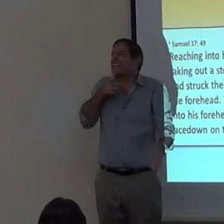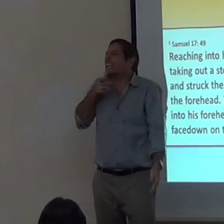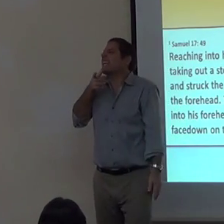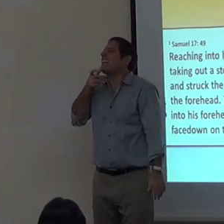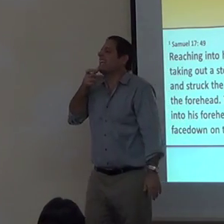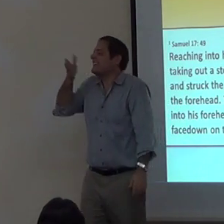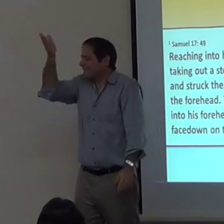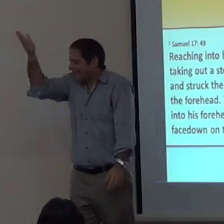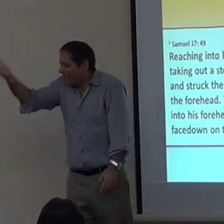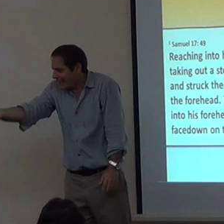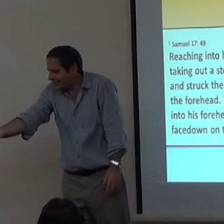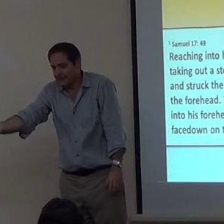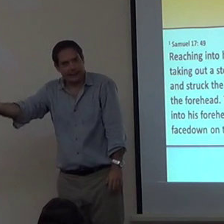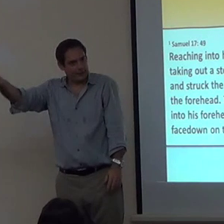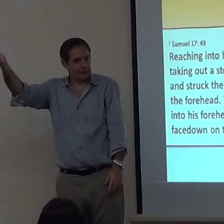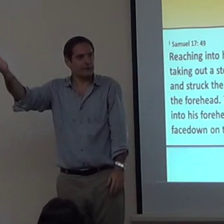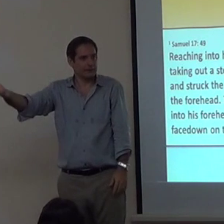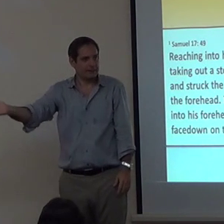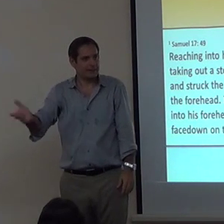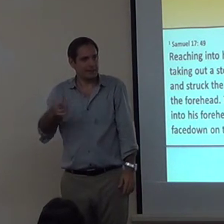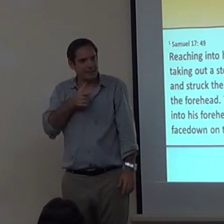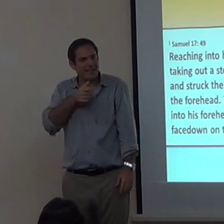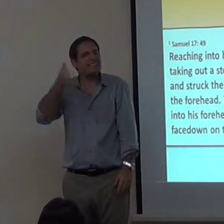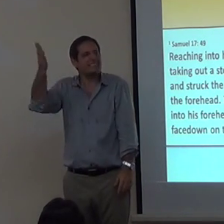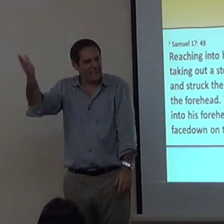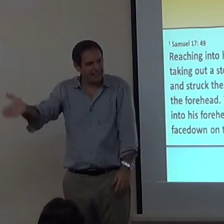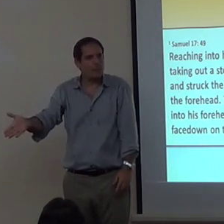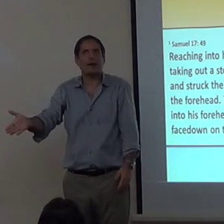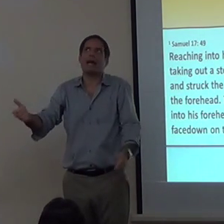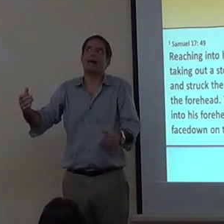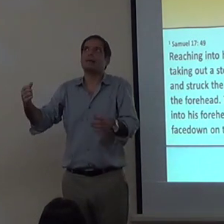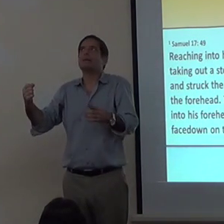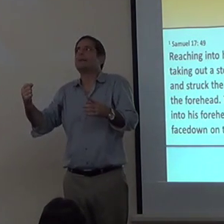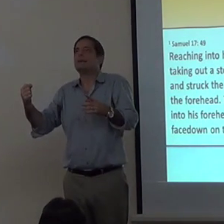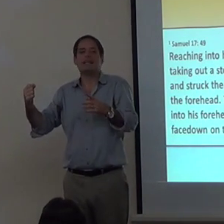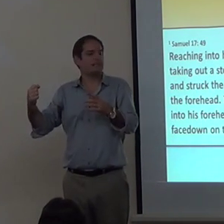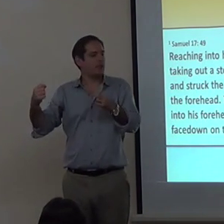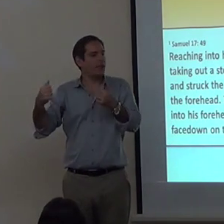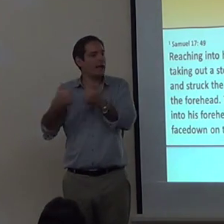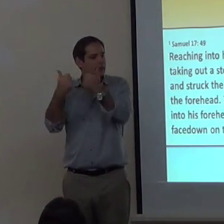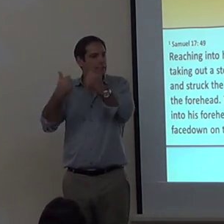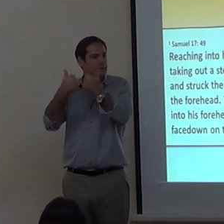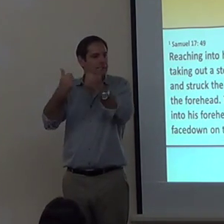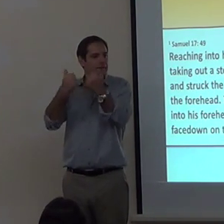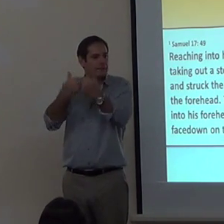dice, ¿quién es este? ¿Quién es este para